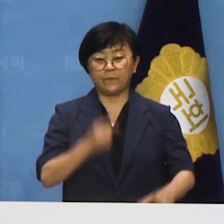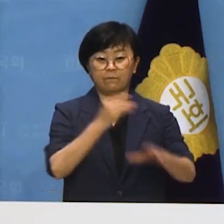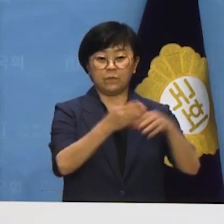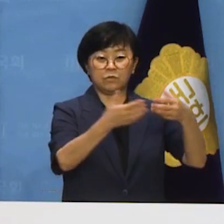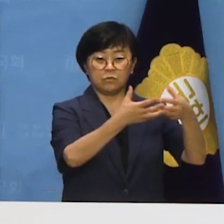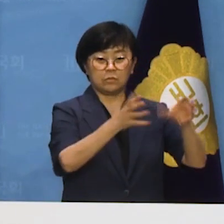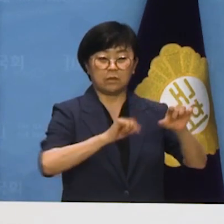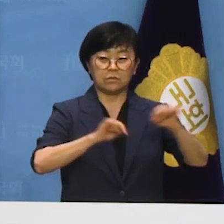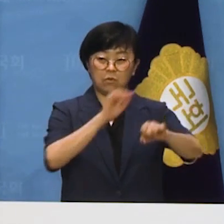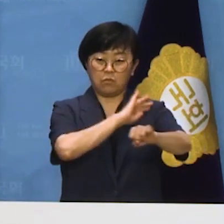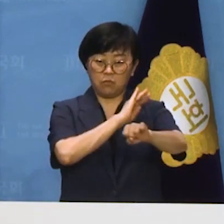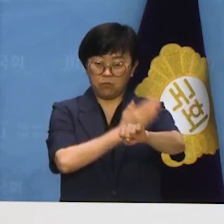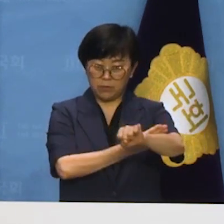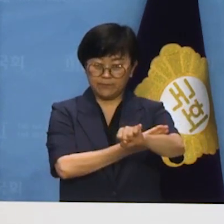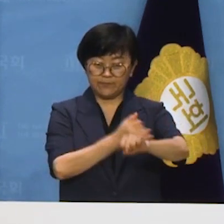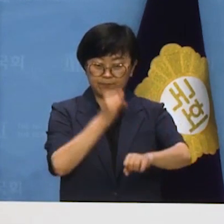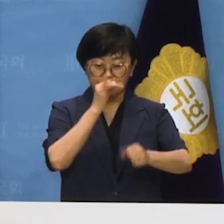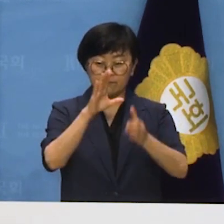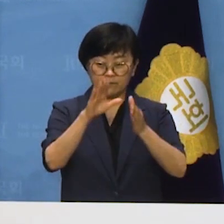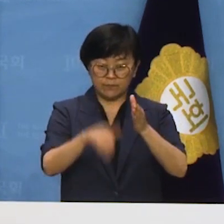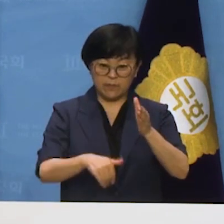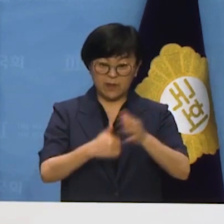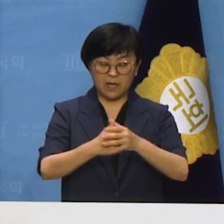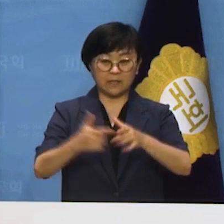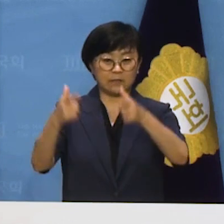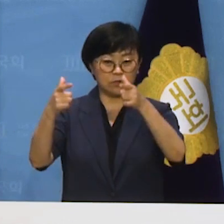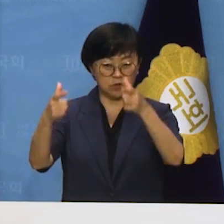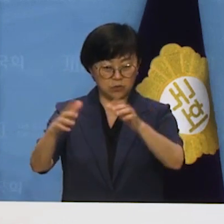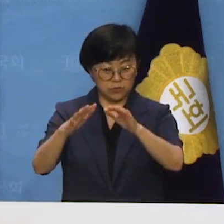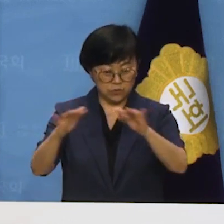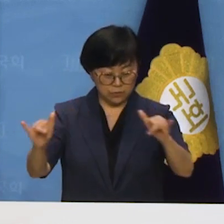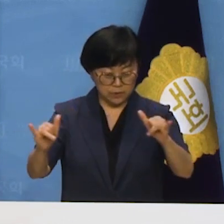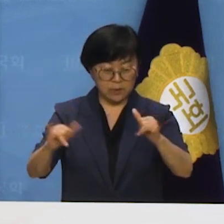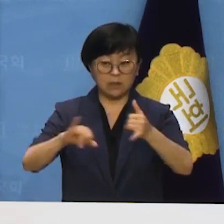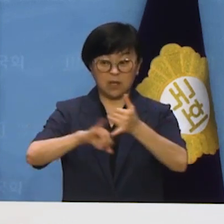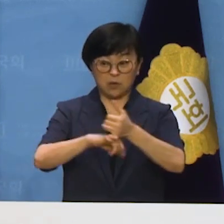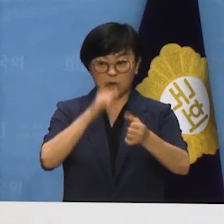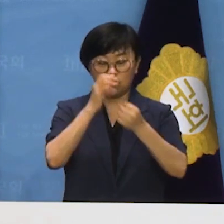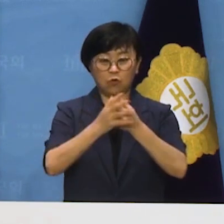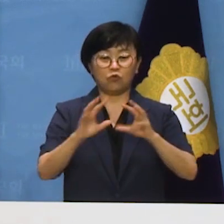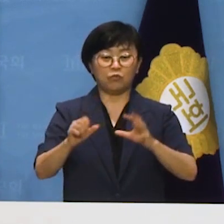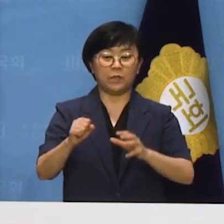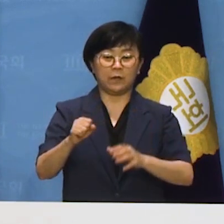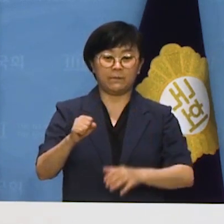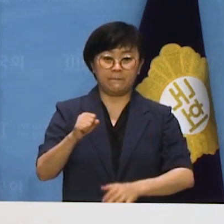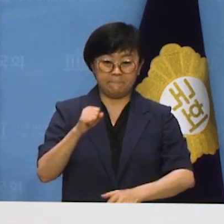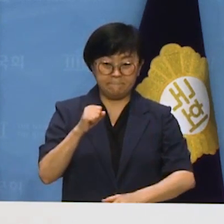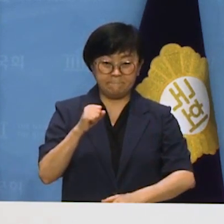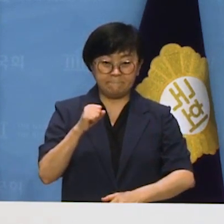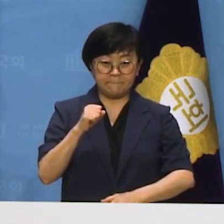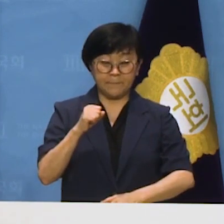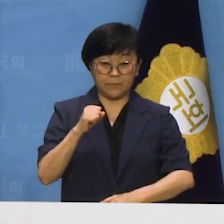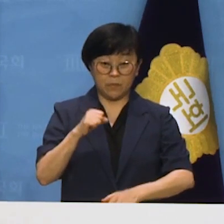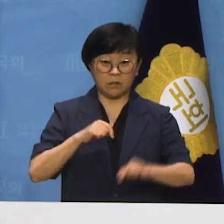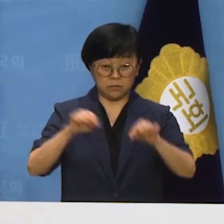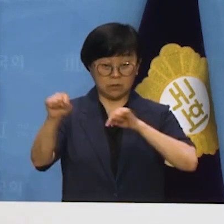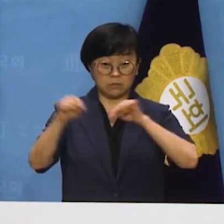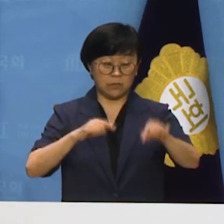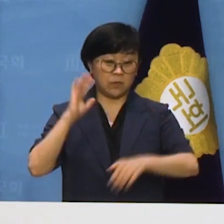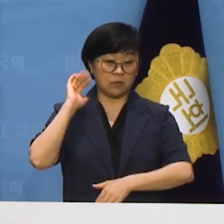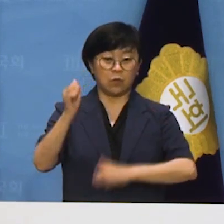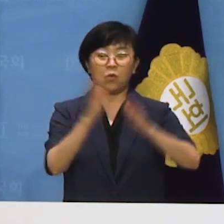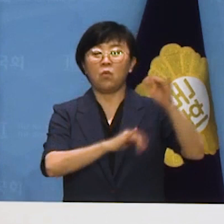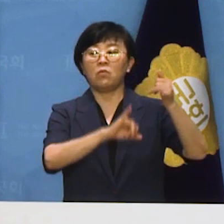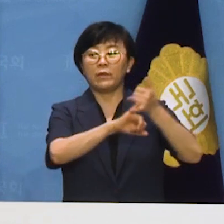민주당 정권이 잡았을 때도 우리 지역 주민들의 약속했던 사안이고 국민의 이미 정권을 잡고 있는 지금도 대통령도